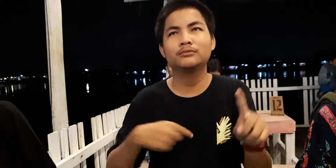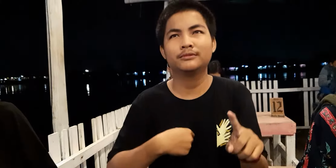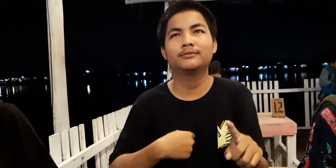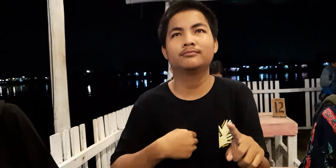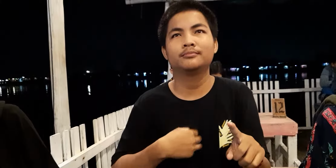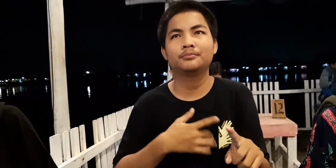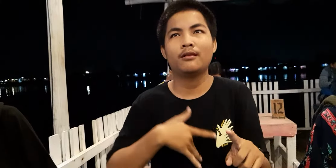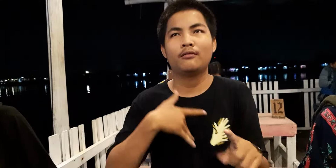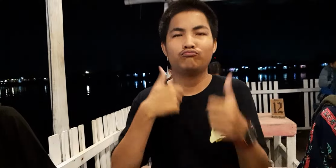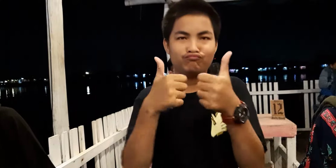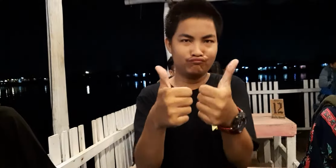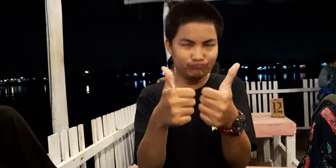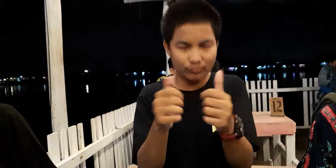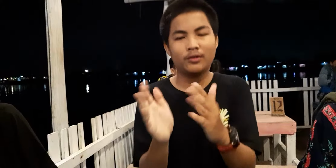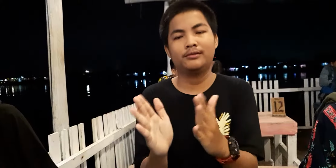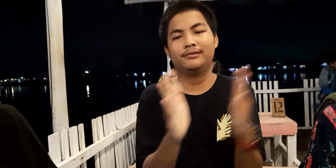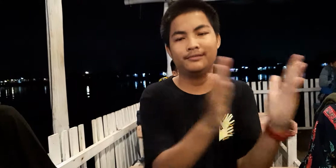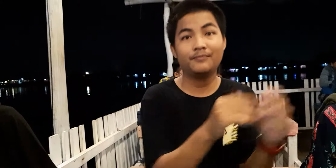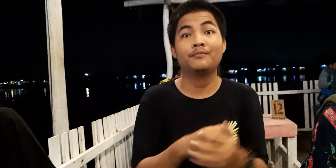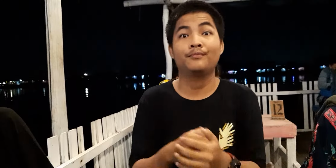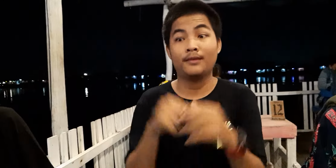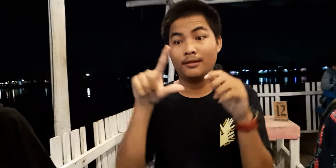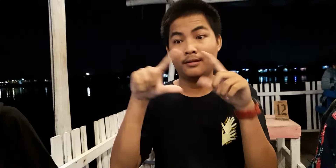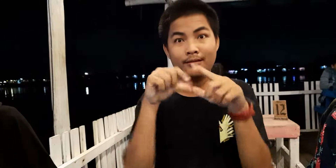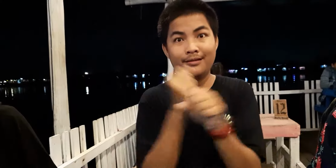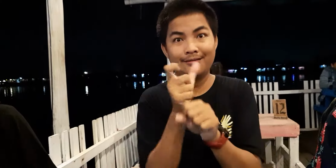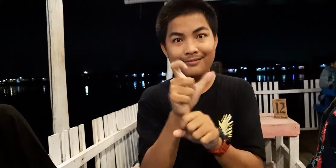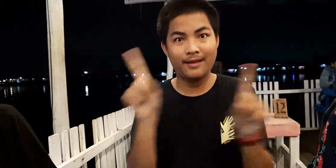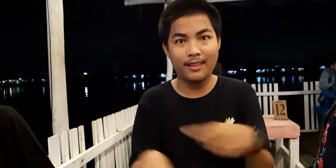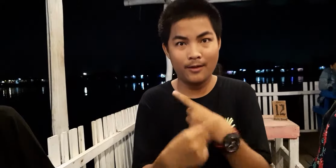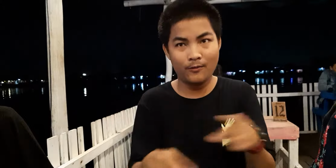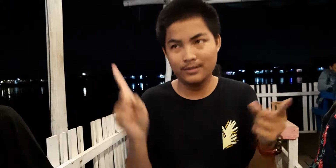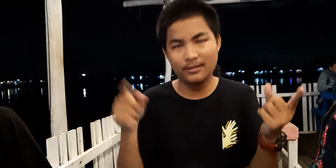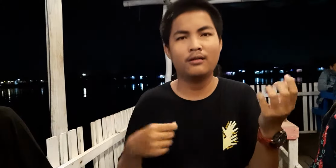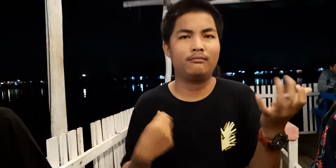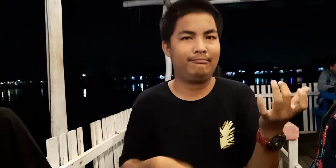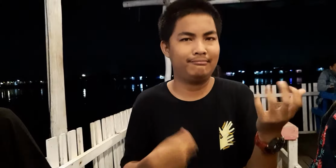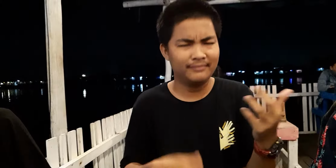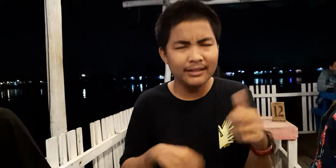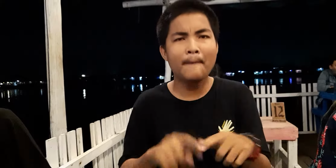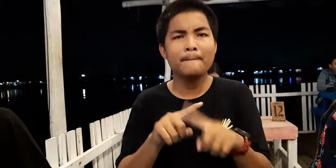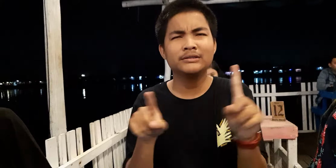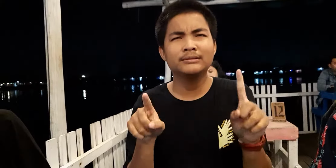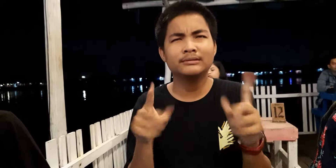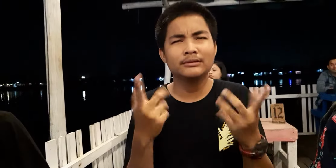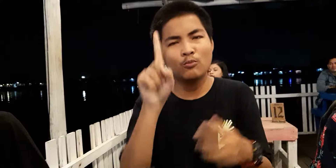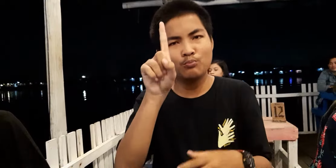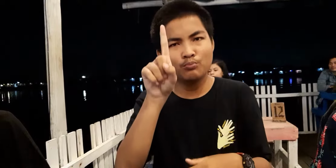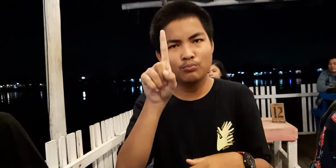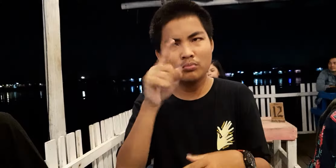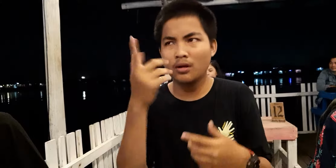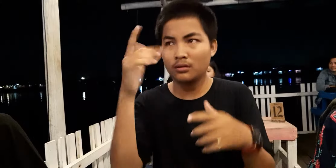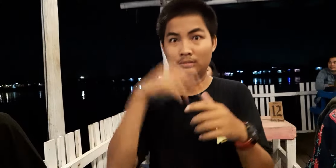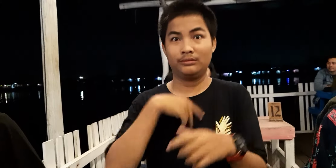kalau kita klasifikasikan ini macam-macam disabilitas mereka, itu bagaimana kawan-kawan sanggup gak kira-kira itu?